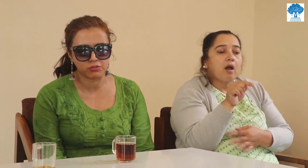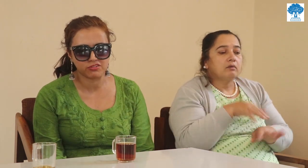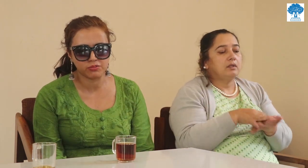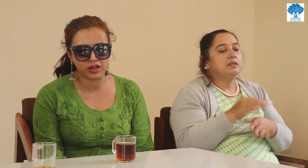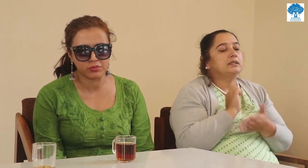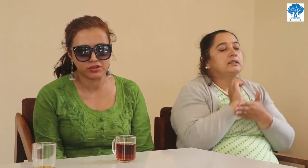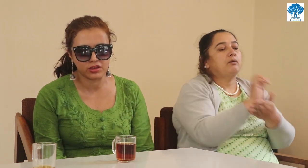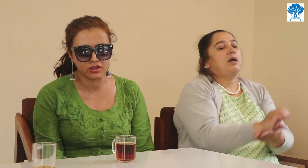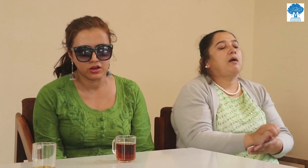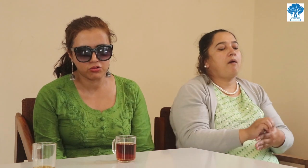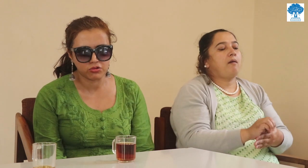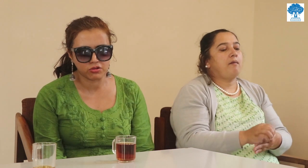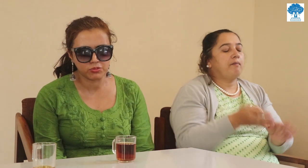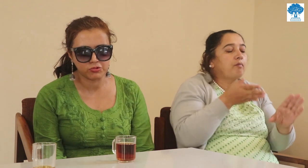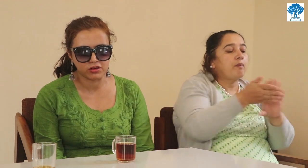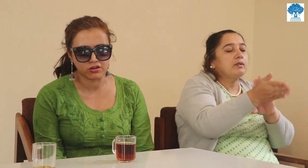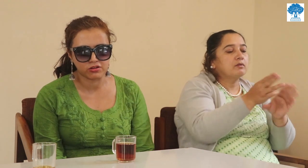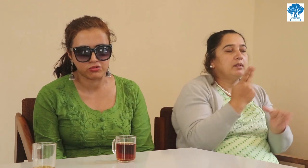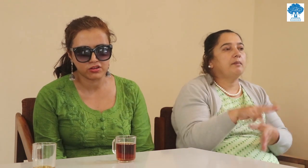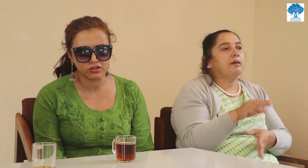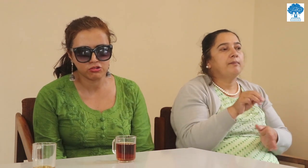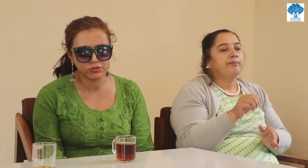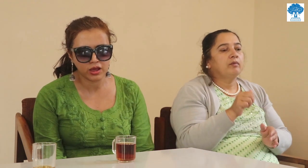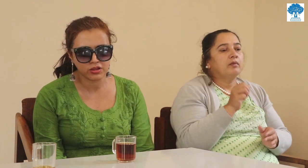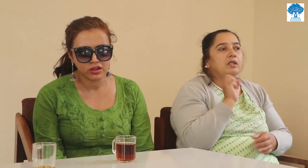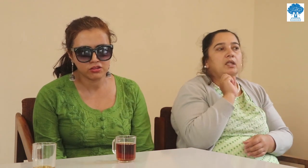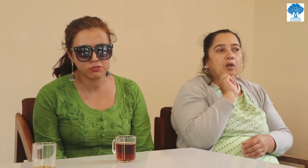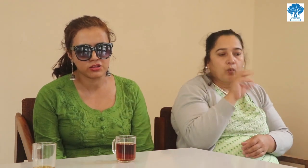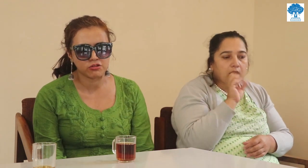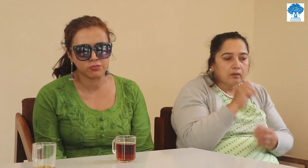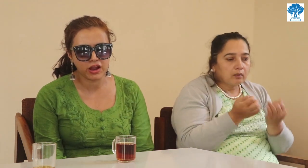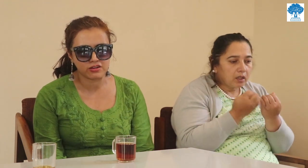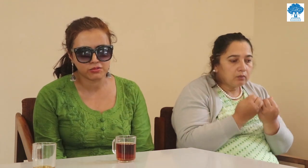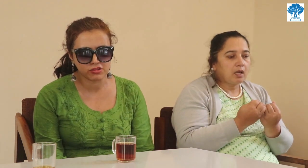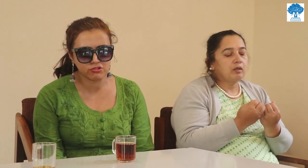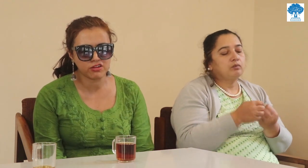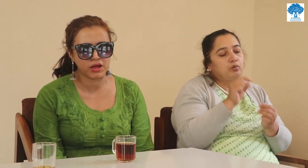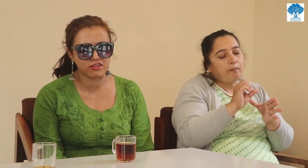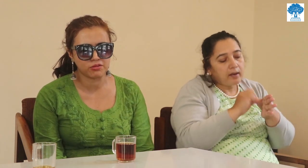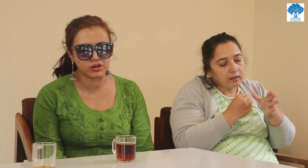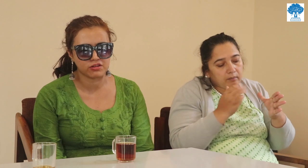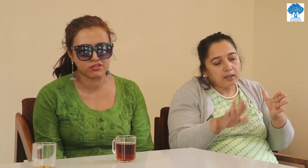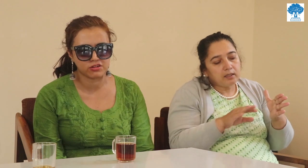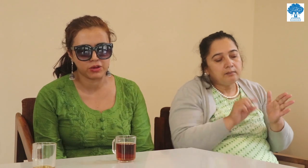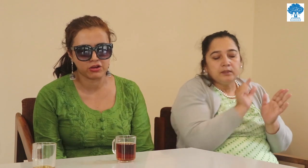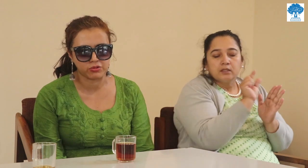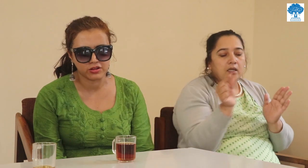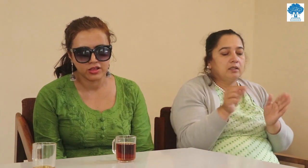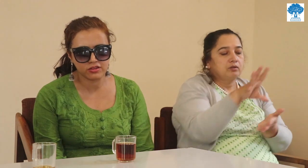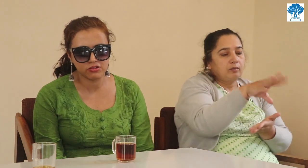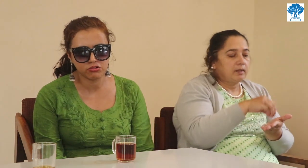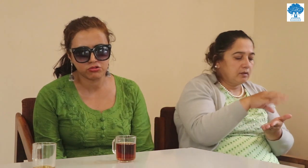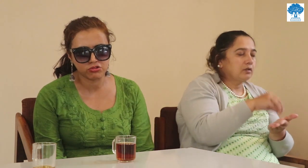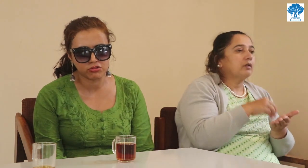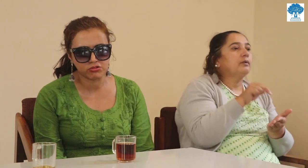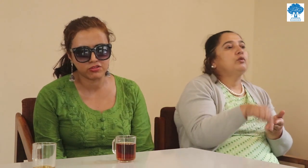सेवा प्रवेशकै बेलामा दिने अभिमुखीकरण हुन्छ नि त्यो बेलामा त्यो भित्रको पाठ्यक्रममा त्यो सवाललाई समेट्न सक्न पाएको भए